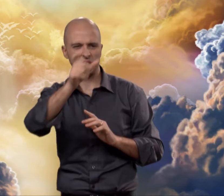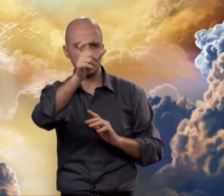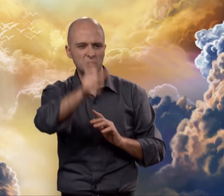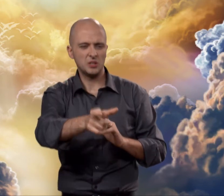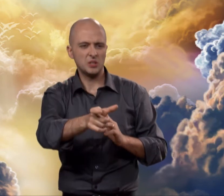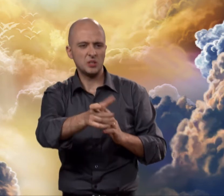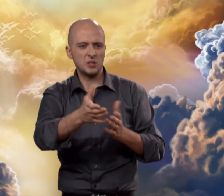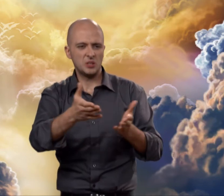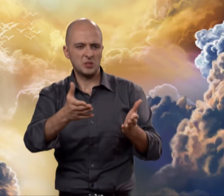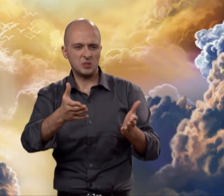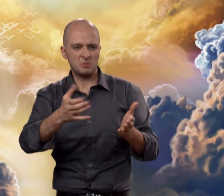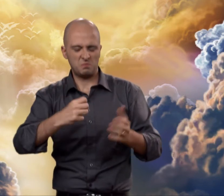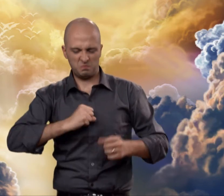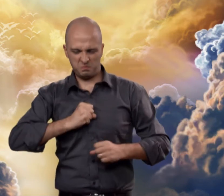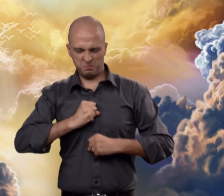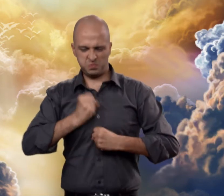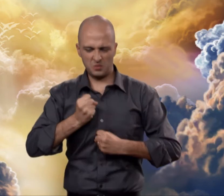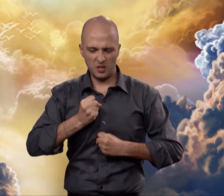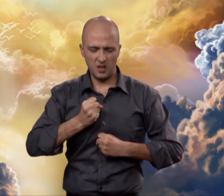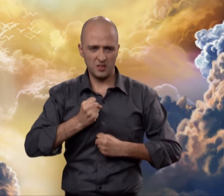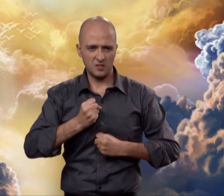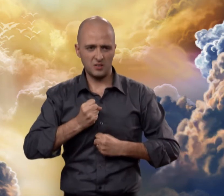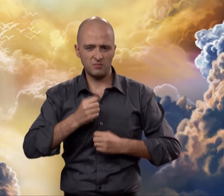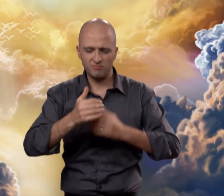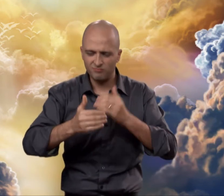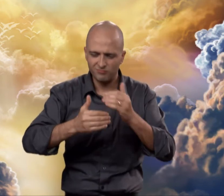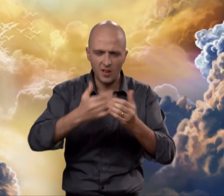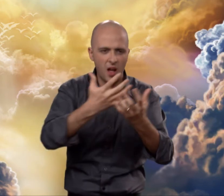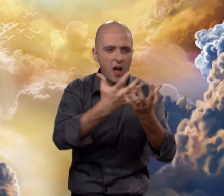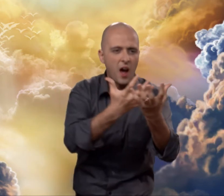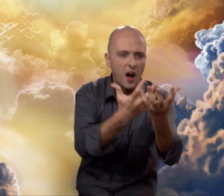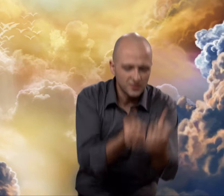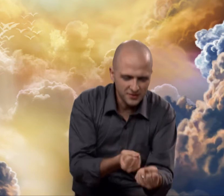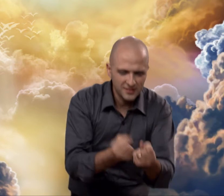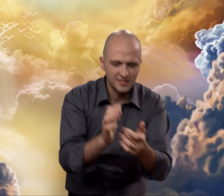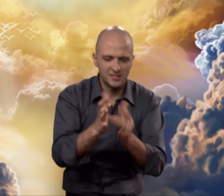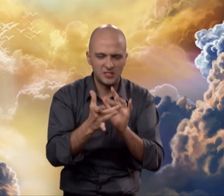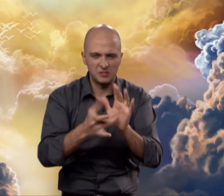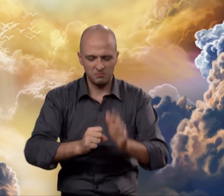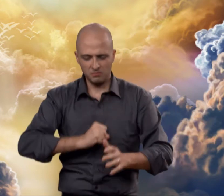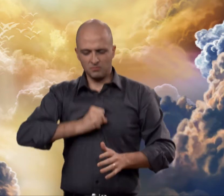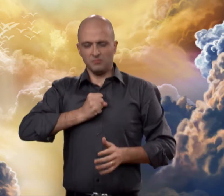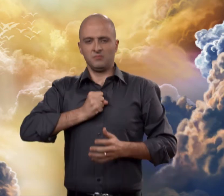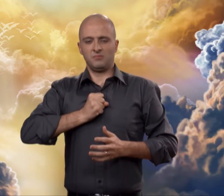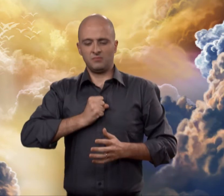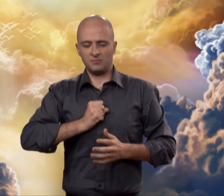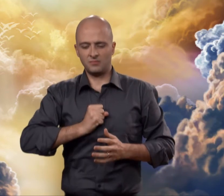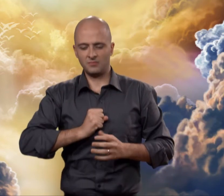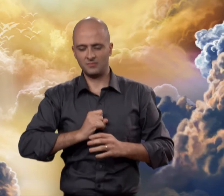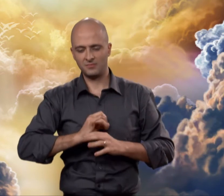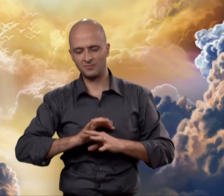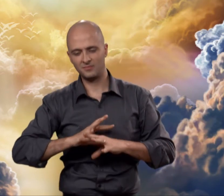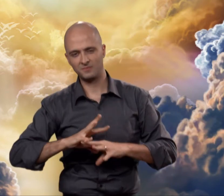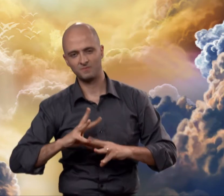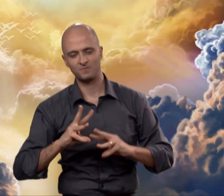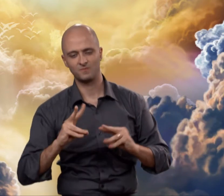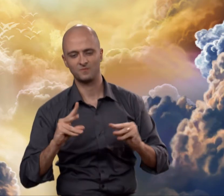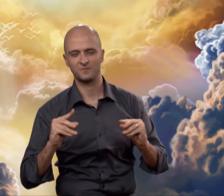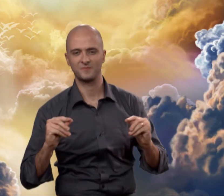vida e a morte, a justiça e a misericórdia que se encontram na cruz. Porém, mesmo com o máximo